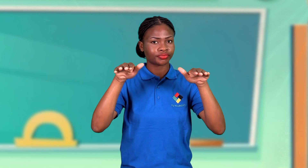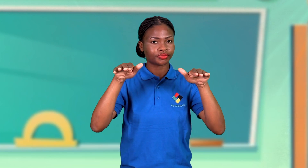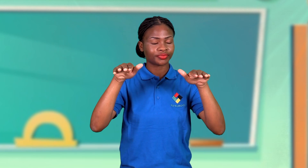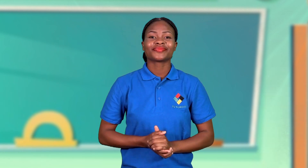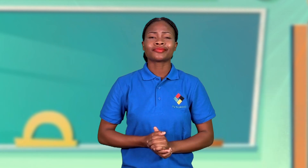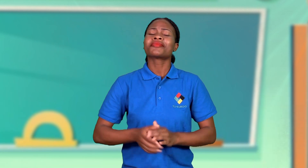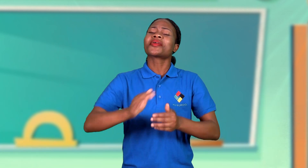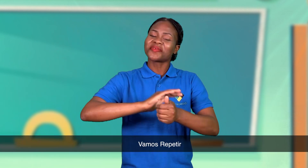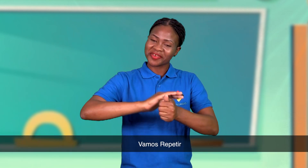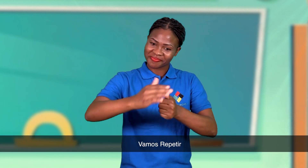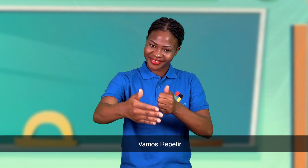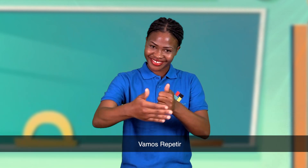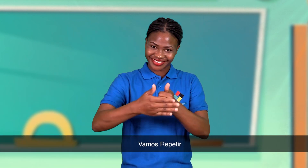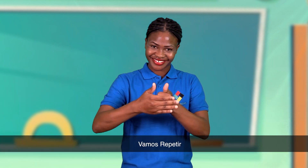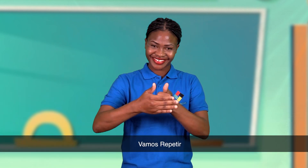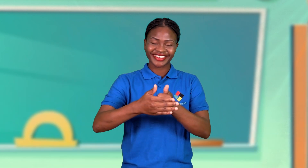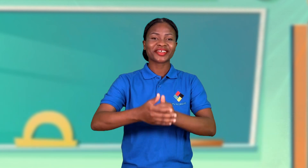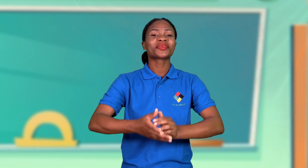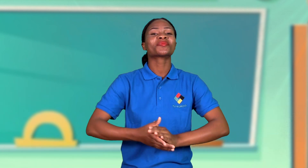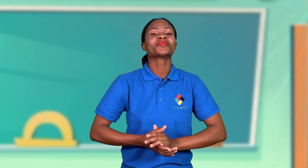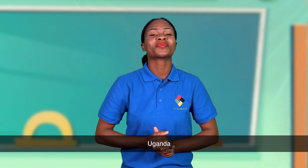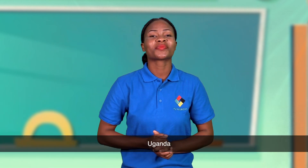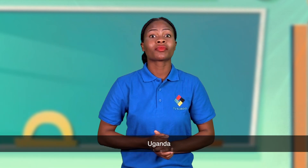Zimbábue. Vamos repetir.